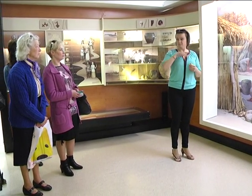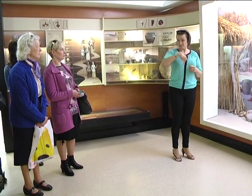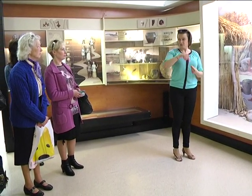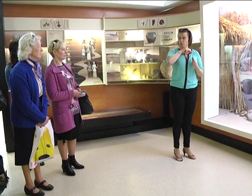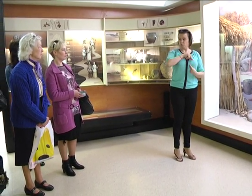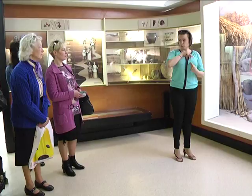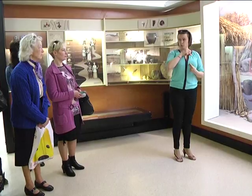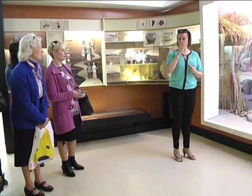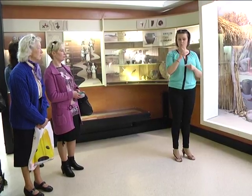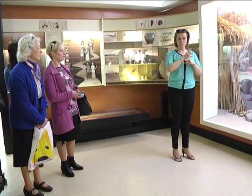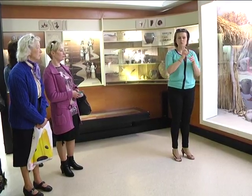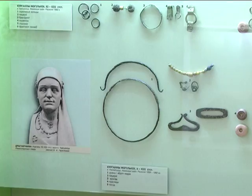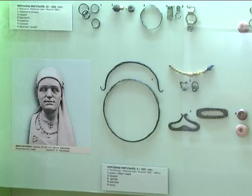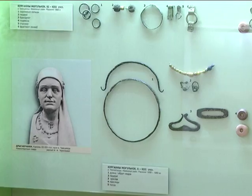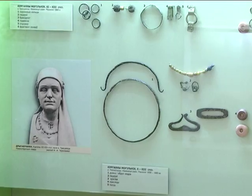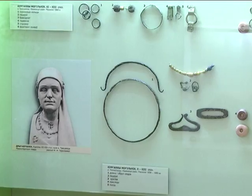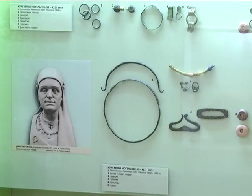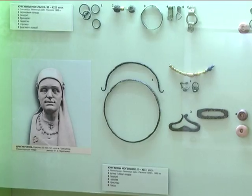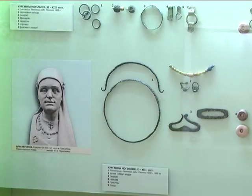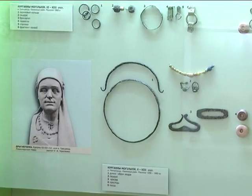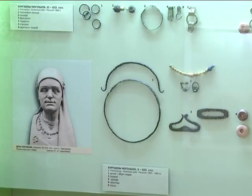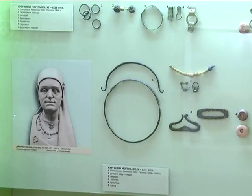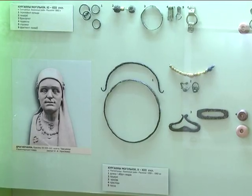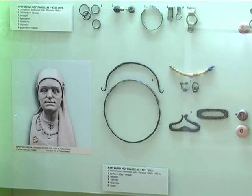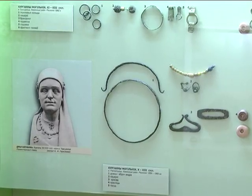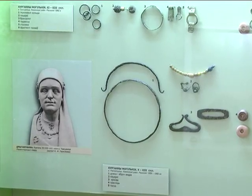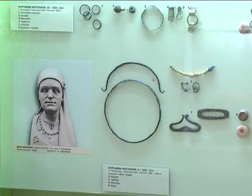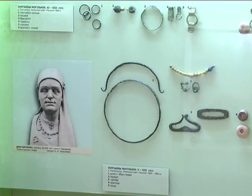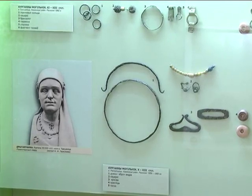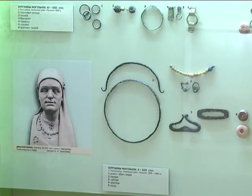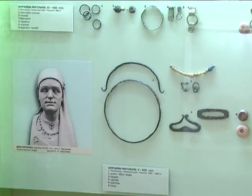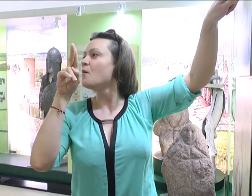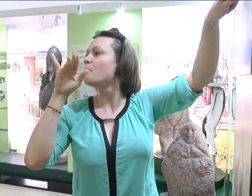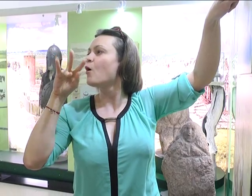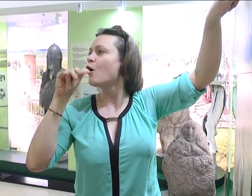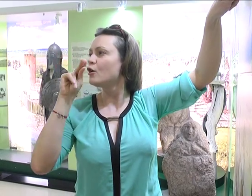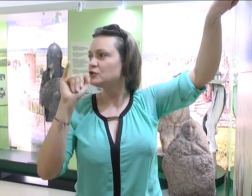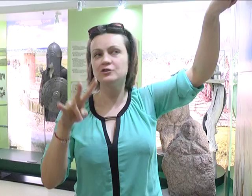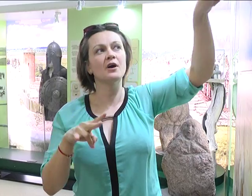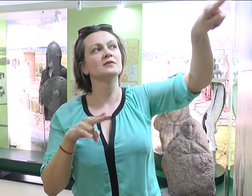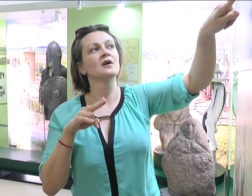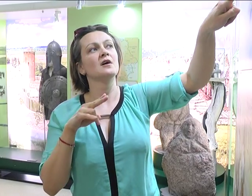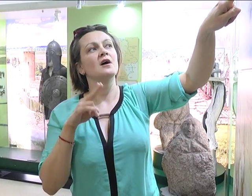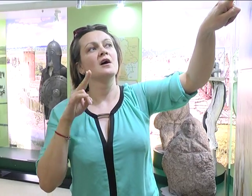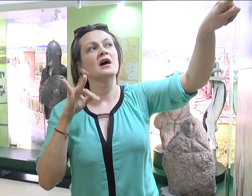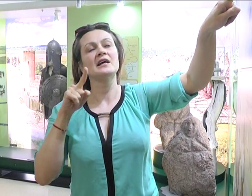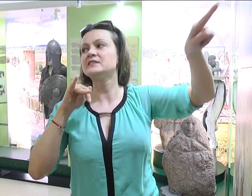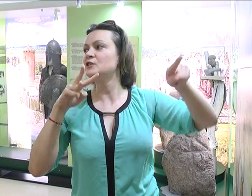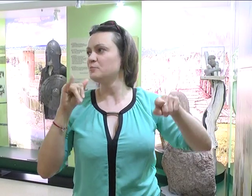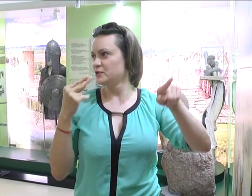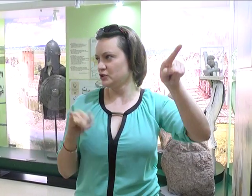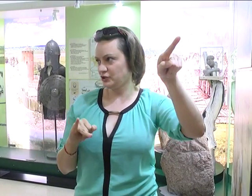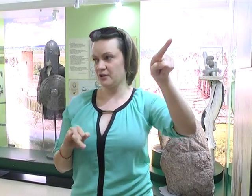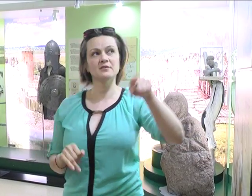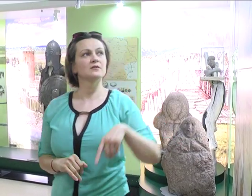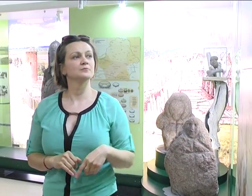президиума Брестского отделения Белорусского общества глухих. Несмотря на то, что девушка практически лишена возможности слышать и говорить, это нисколько не помешало ей